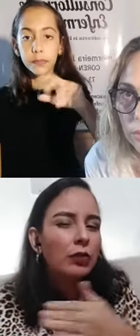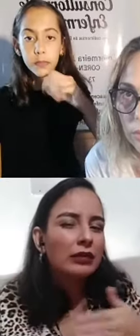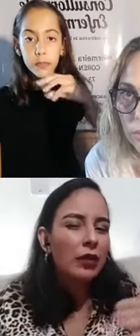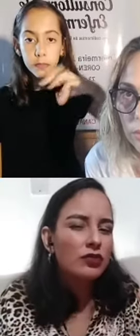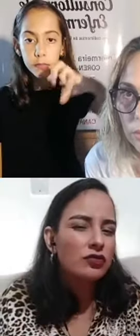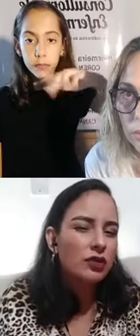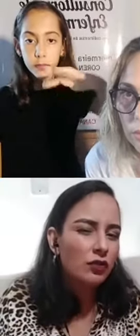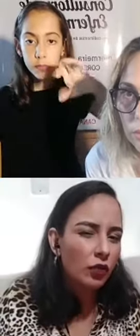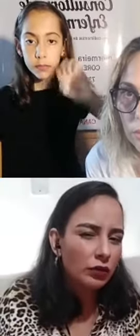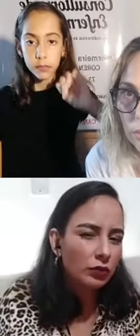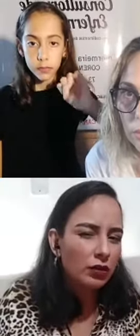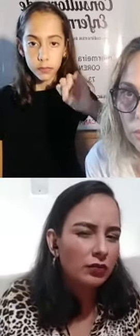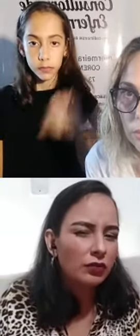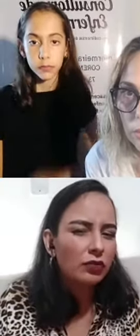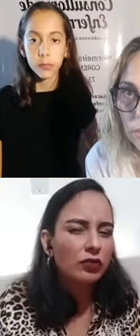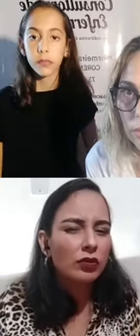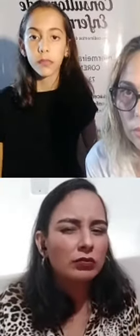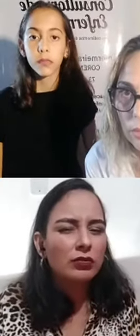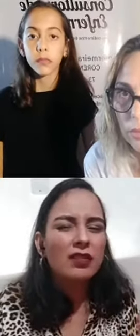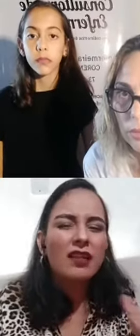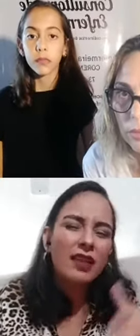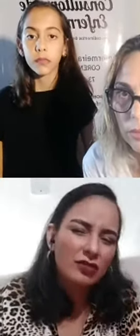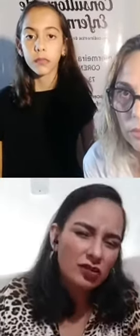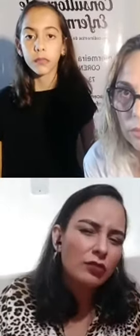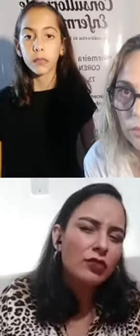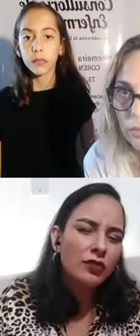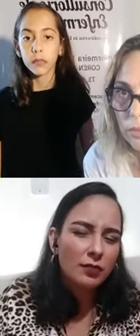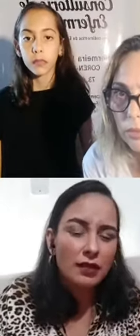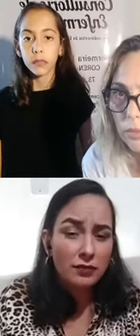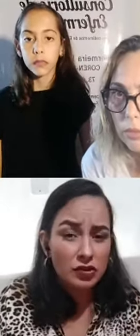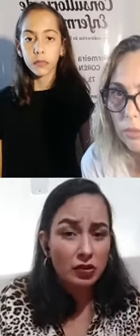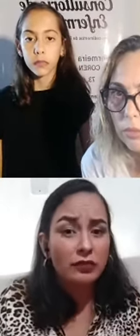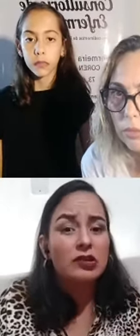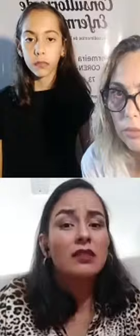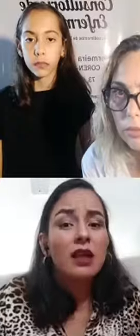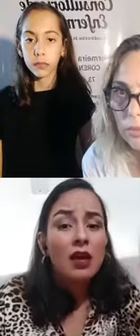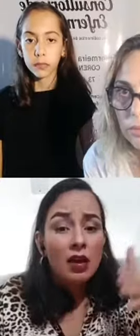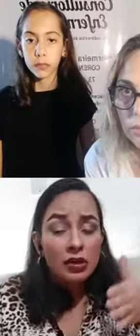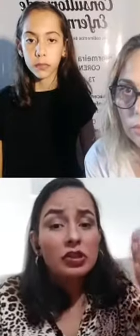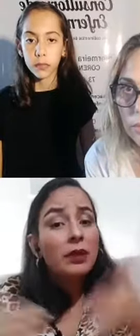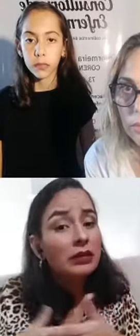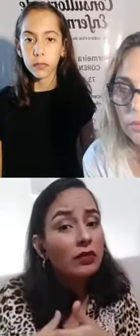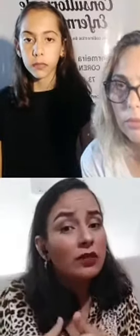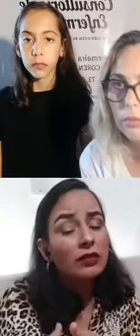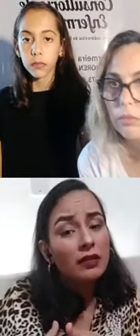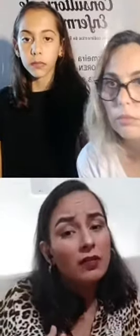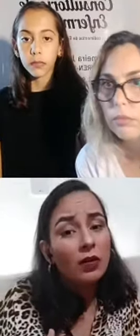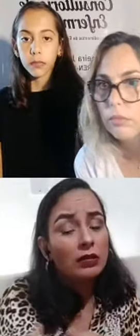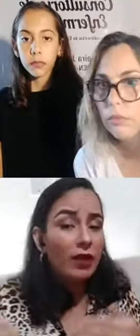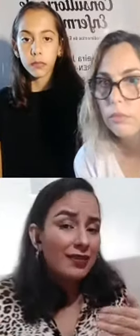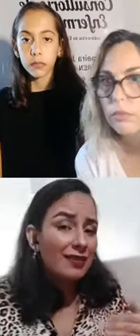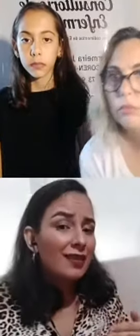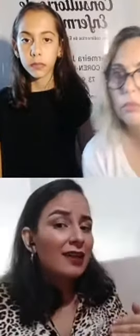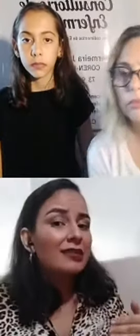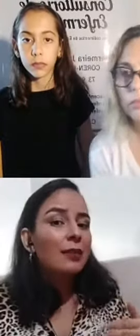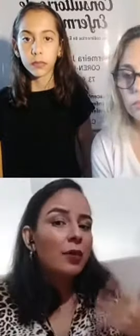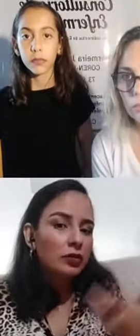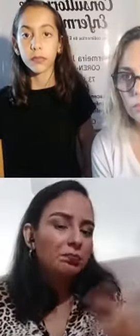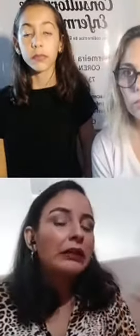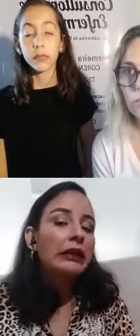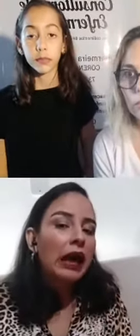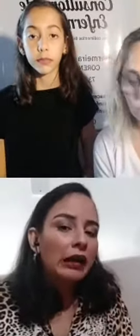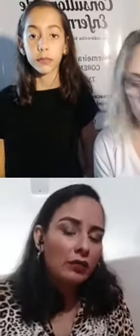4 até os 18 anos, 17 anos, 11 meses e 29 dias, de manter os filhos na escola. Então, essa saída